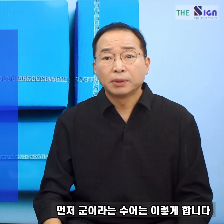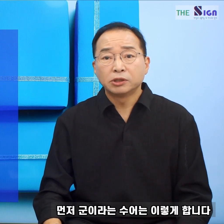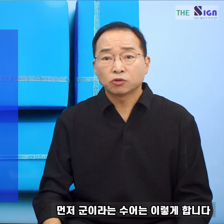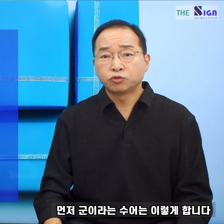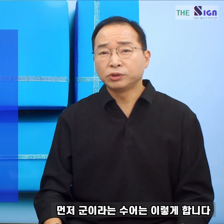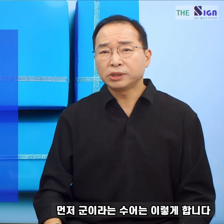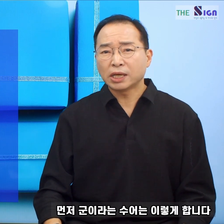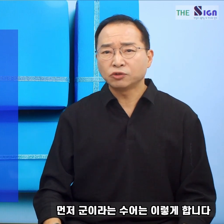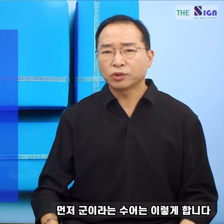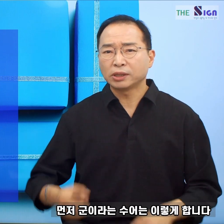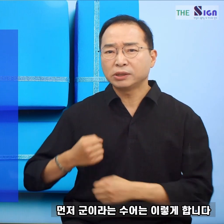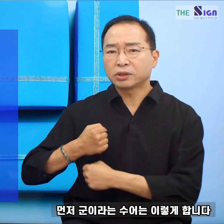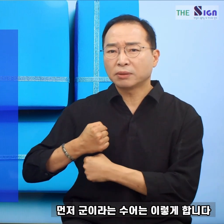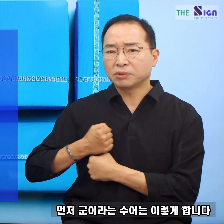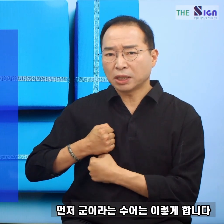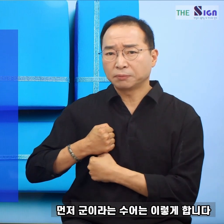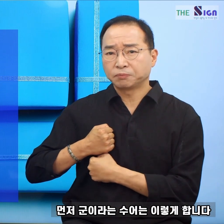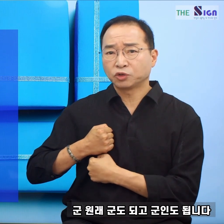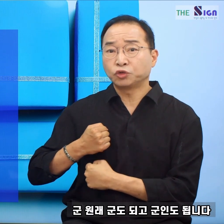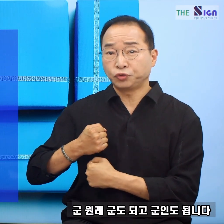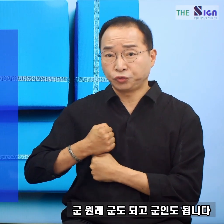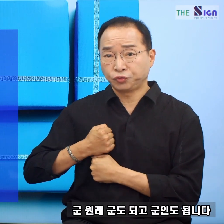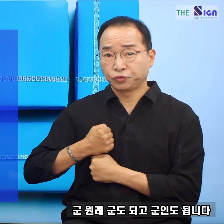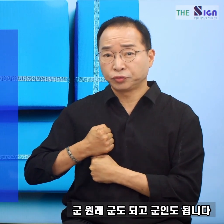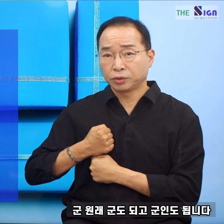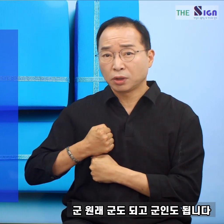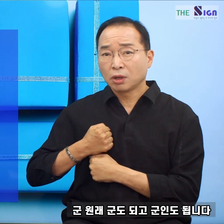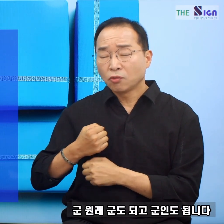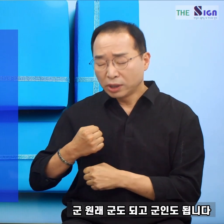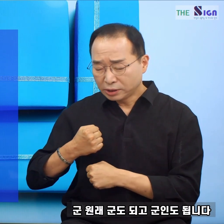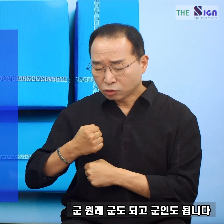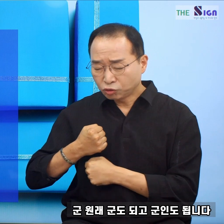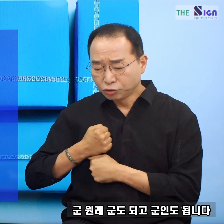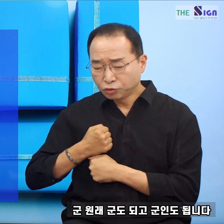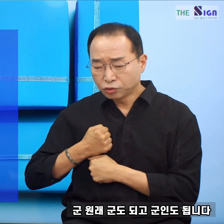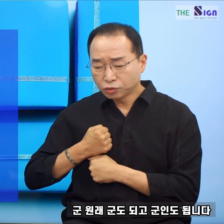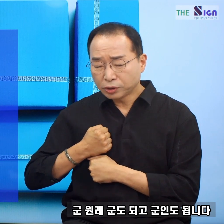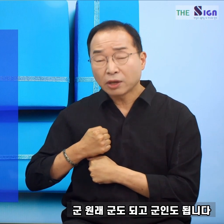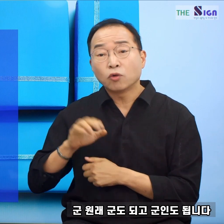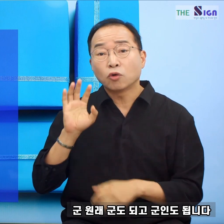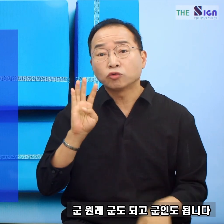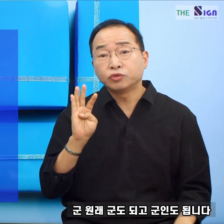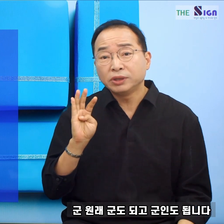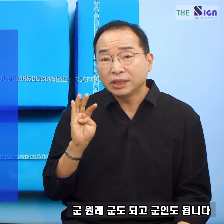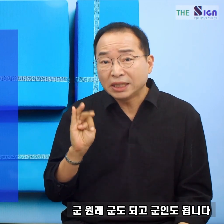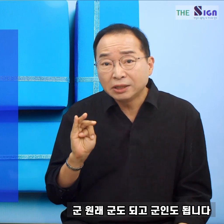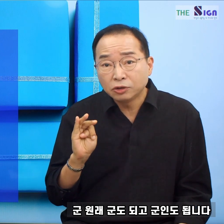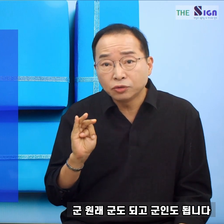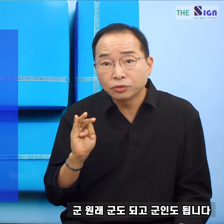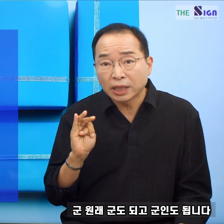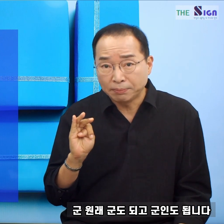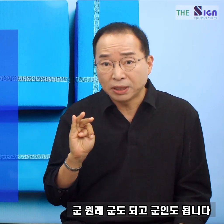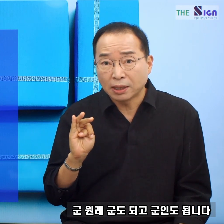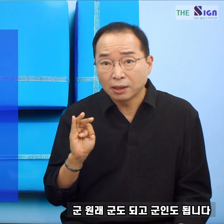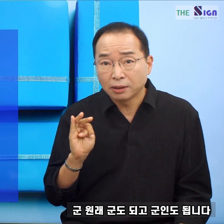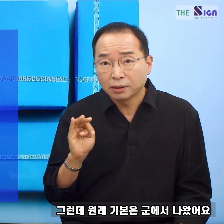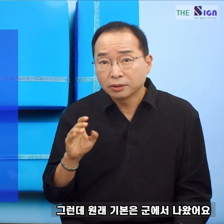먼저 군이라는 수화는 이렇게 합니다. 군. 원래 이제 군도 되고 군인도 됩니다. 근데